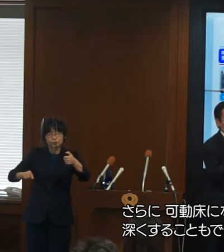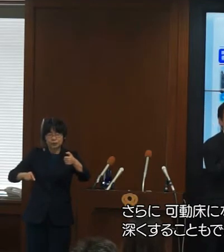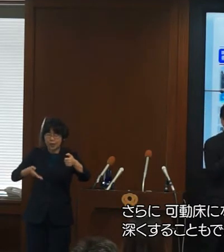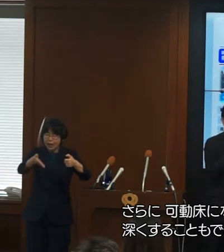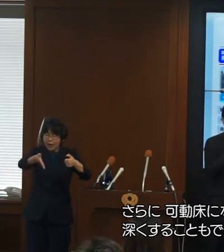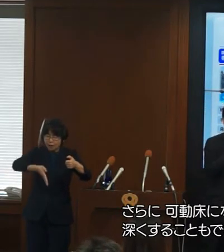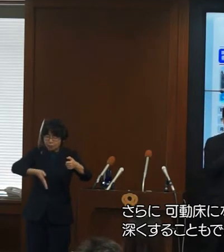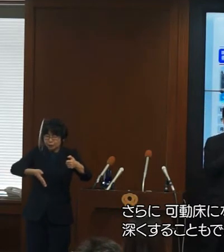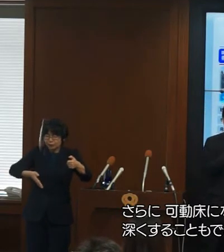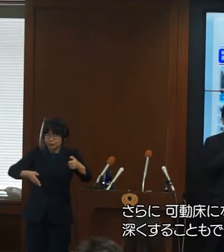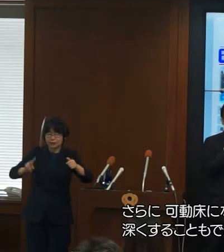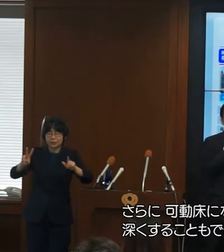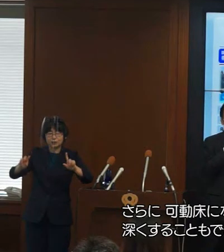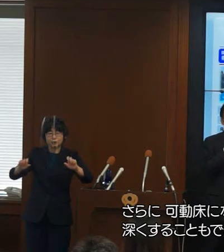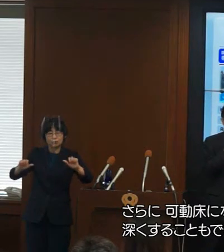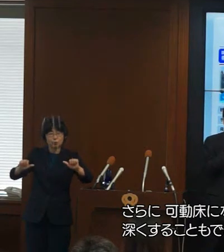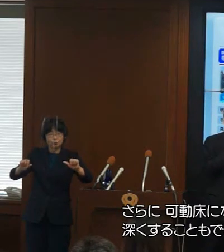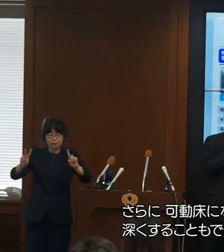可動床になってますから